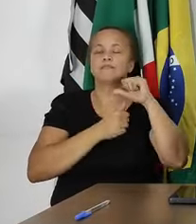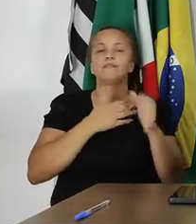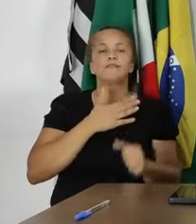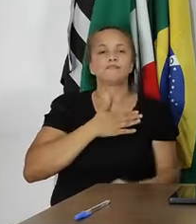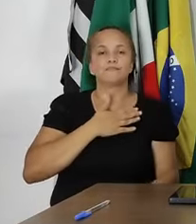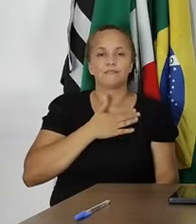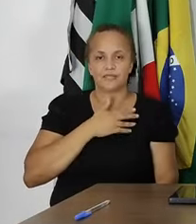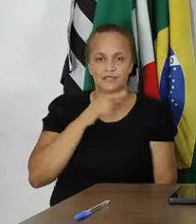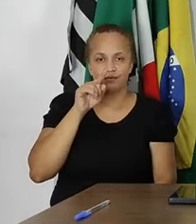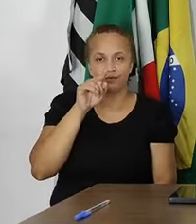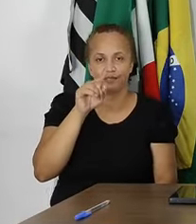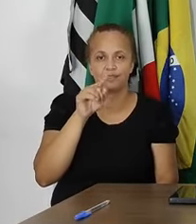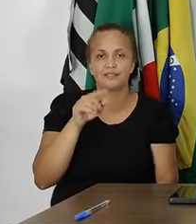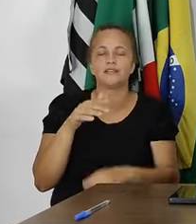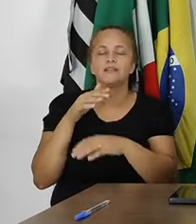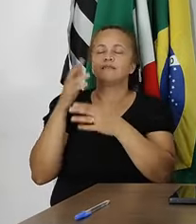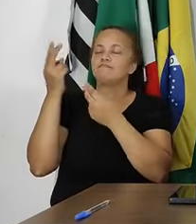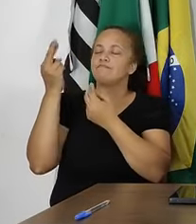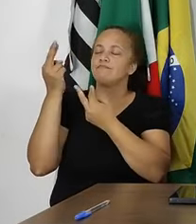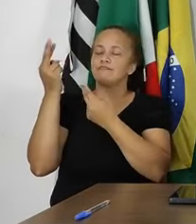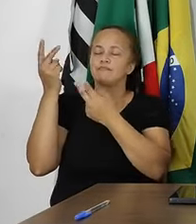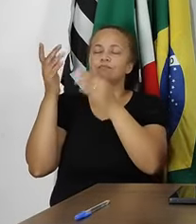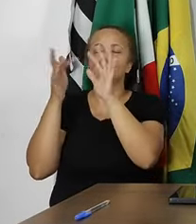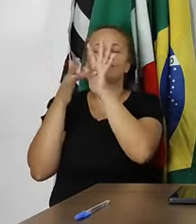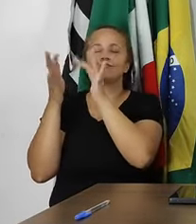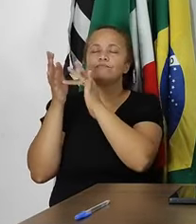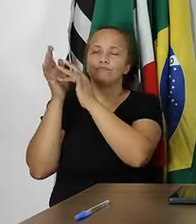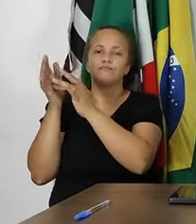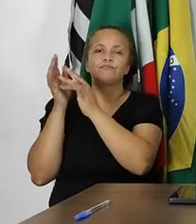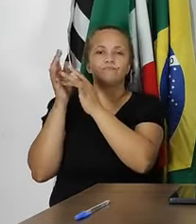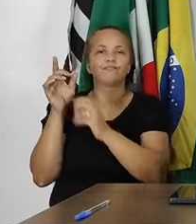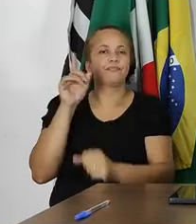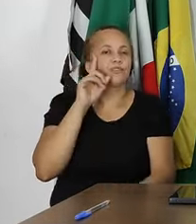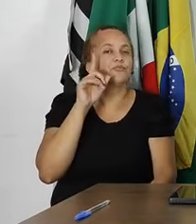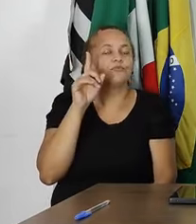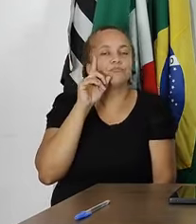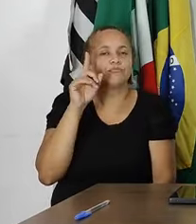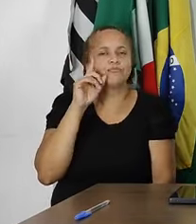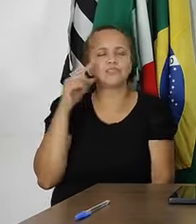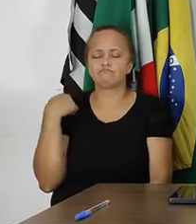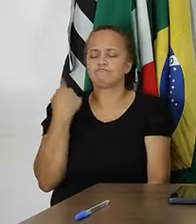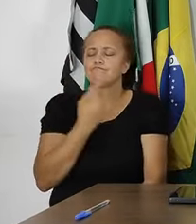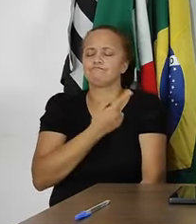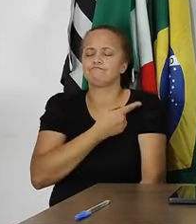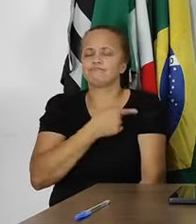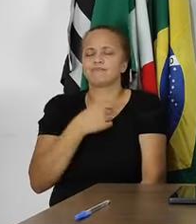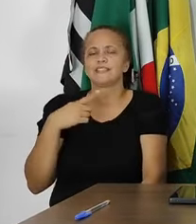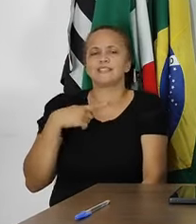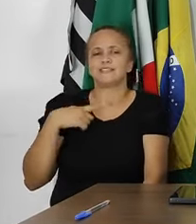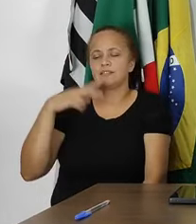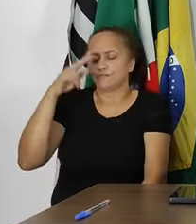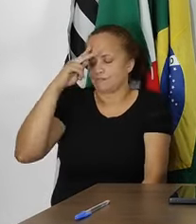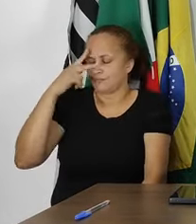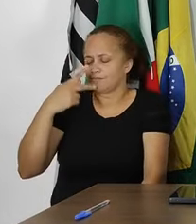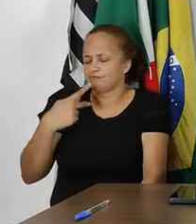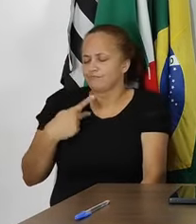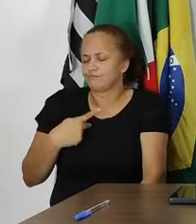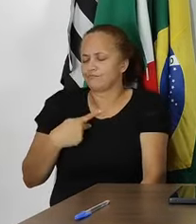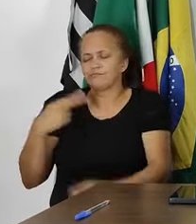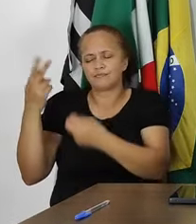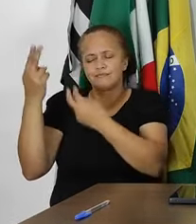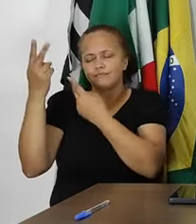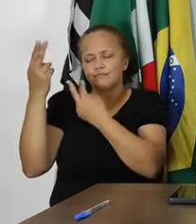imagem e semelhança dele todos os dias. Que tenhamos o caráter de Cristo. Como ainda nós somos falhos